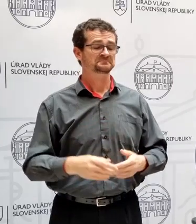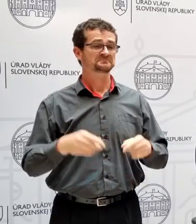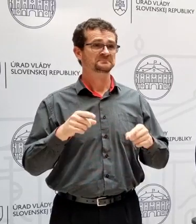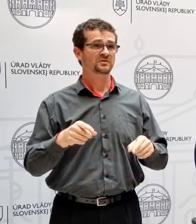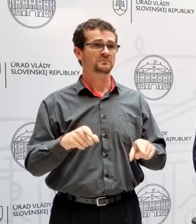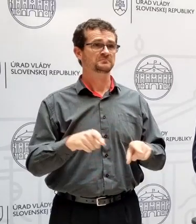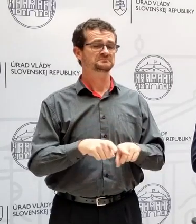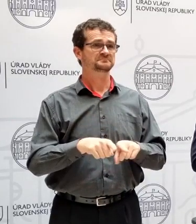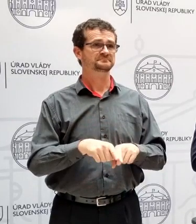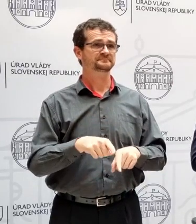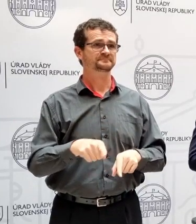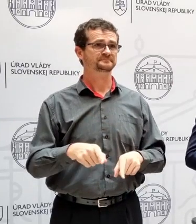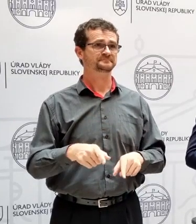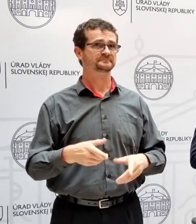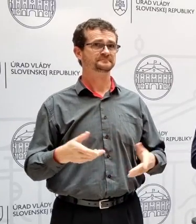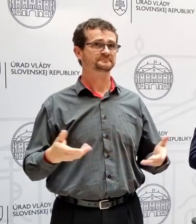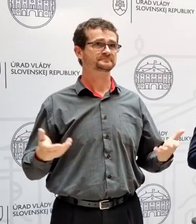Jednoducho, tu sú